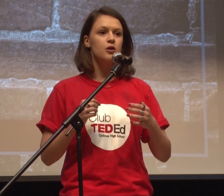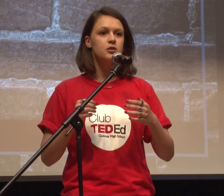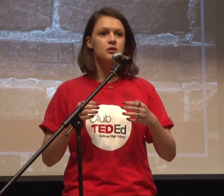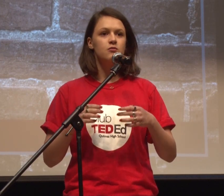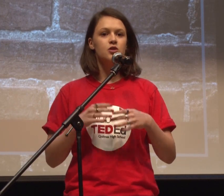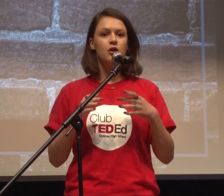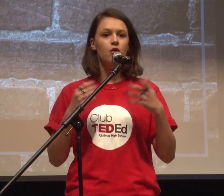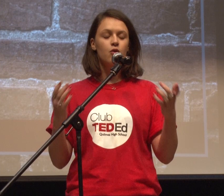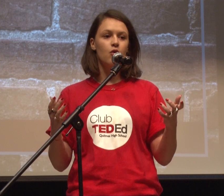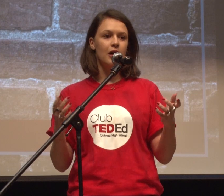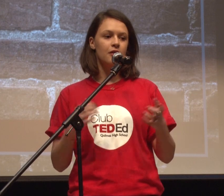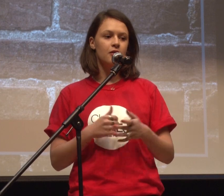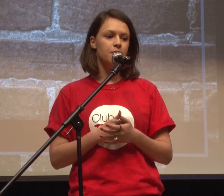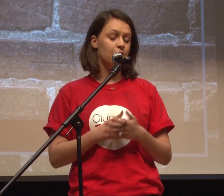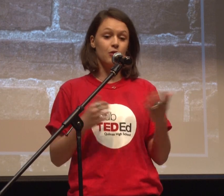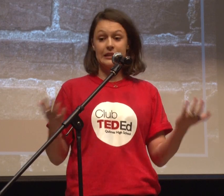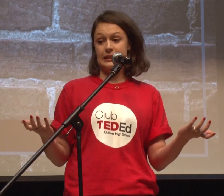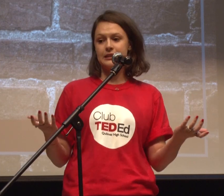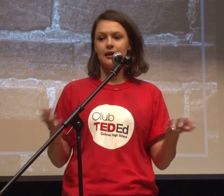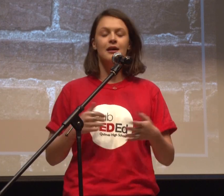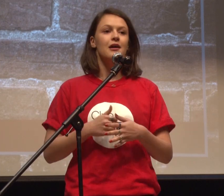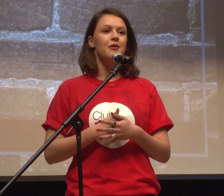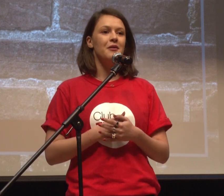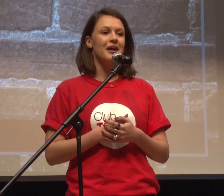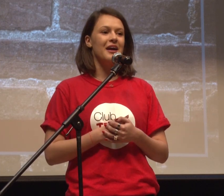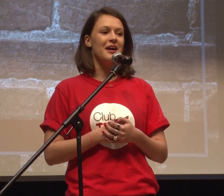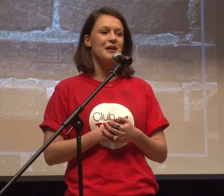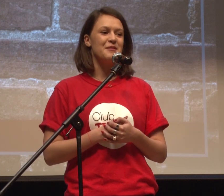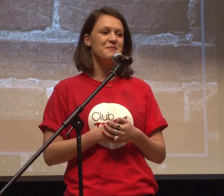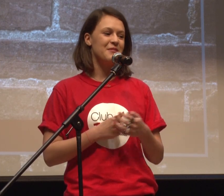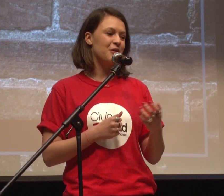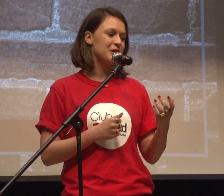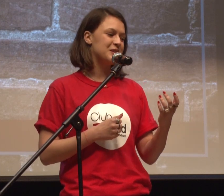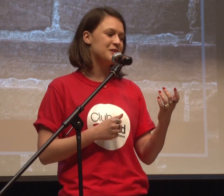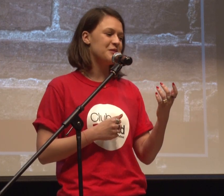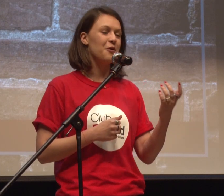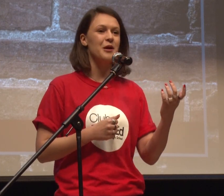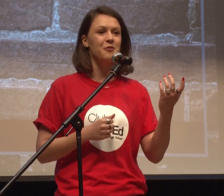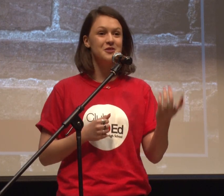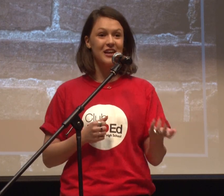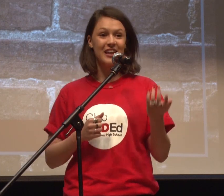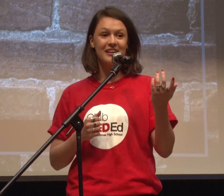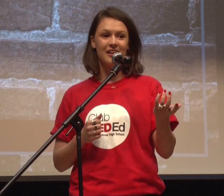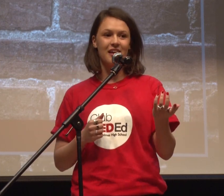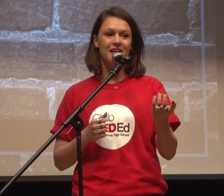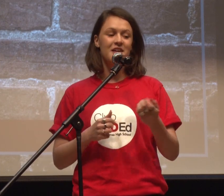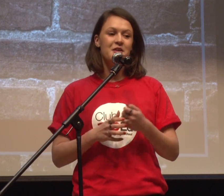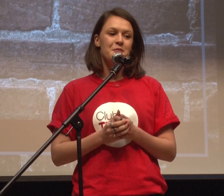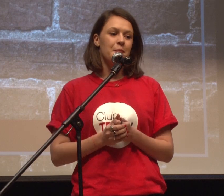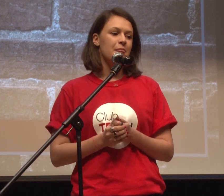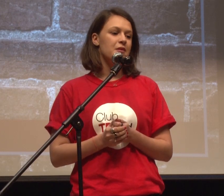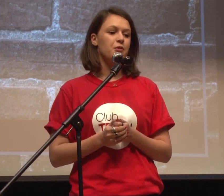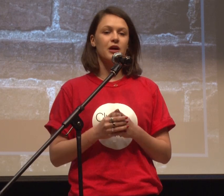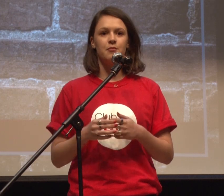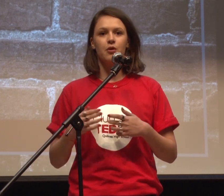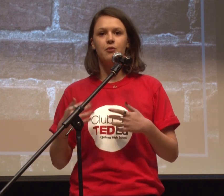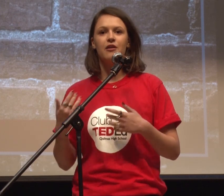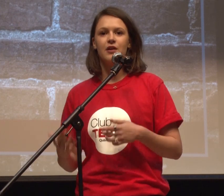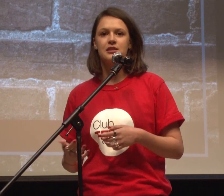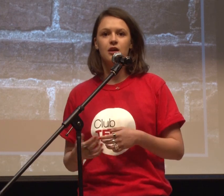se conjugan, porque no existe, los verbos ser y estar. Por ejemplo, una frase